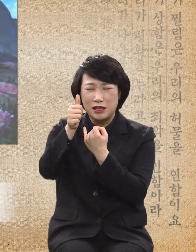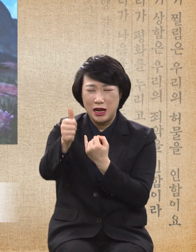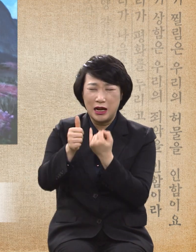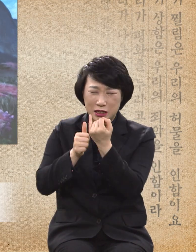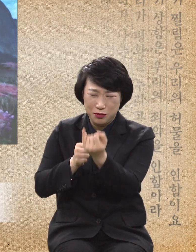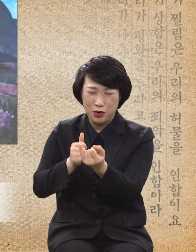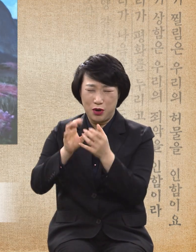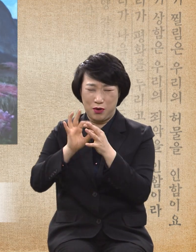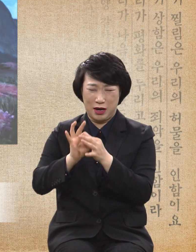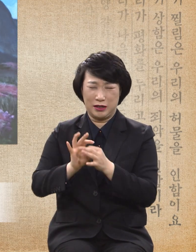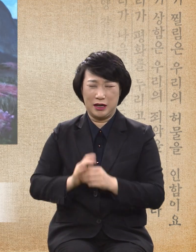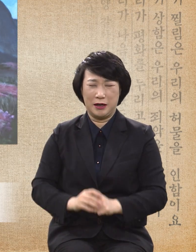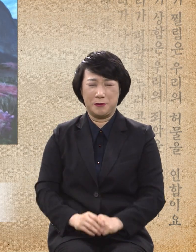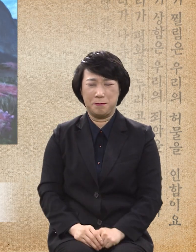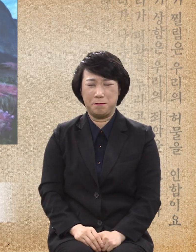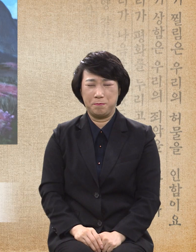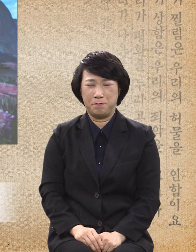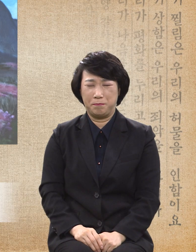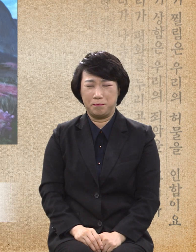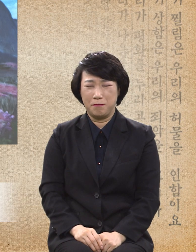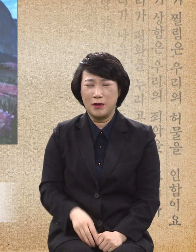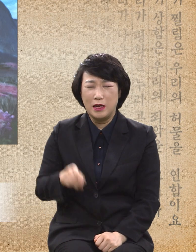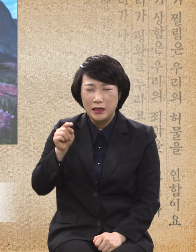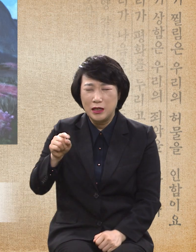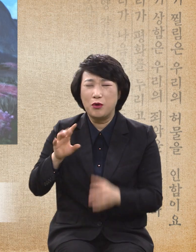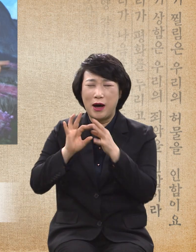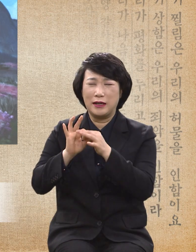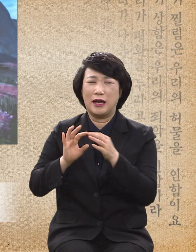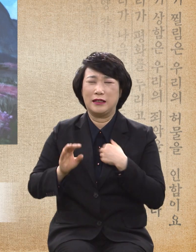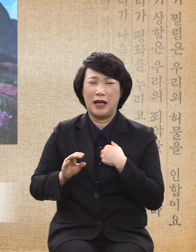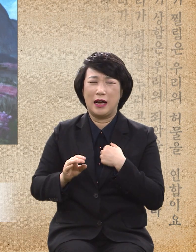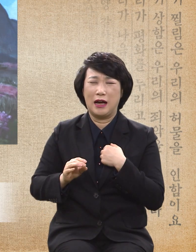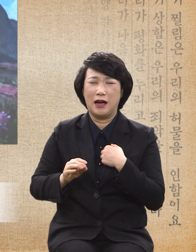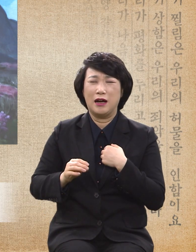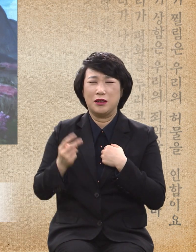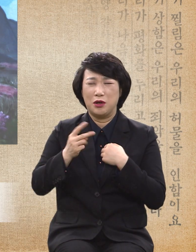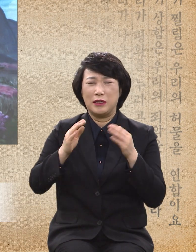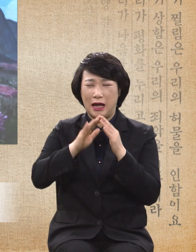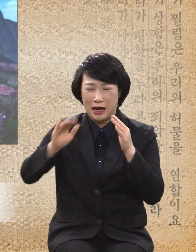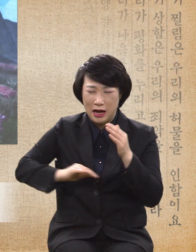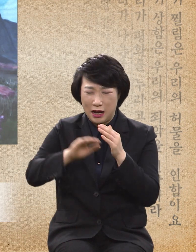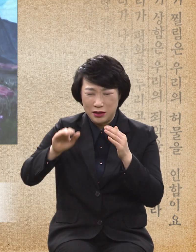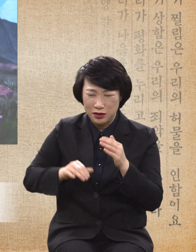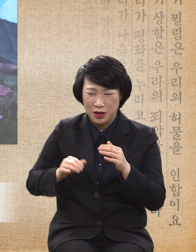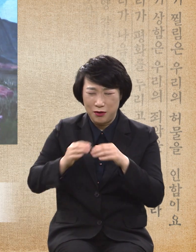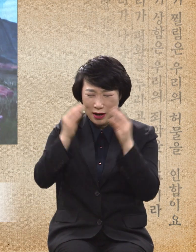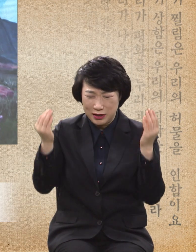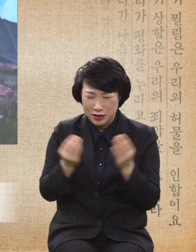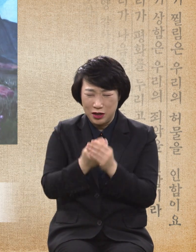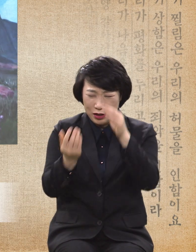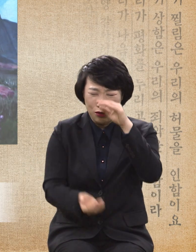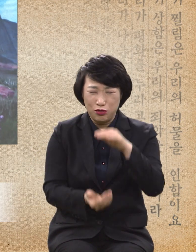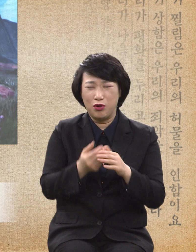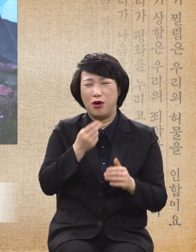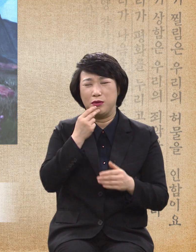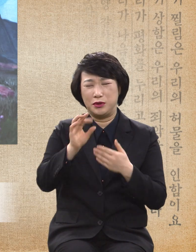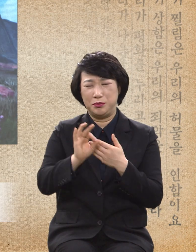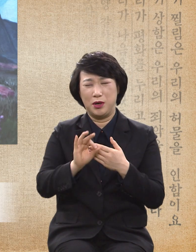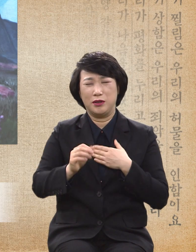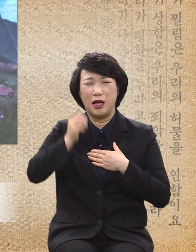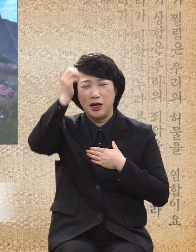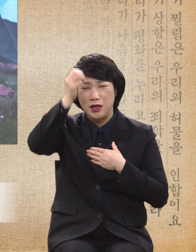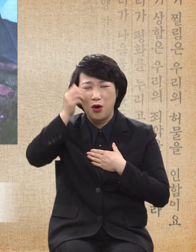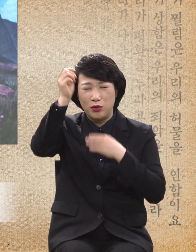신부의 관계입니다. 이 관계가 우리 대가족들에게 완전히 이루어지지 않고는 내